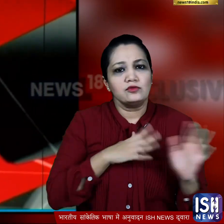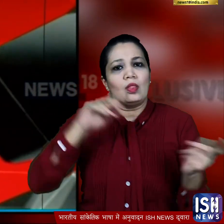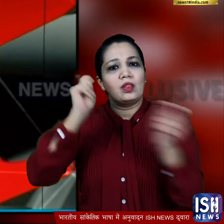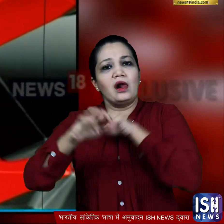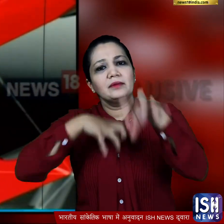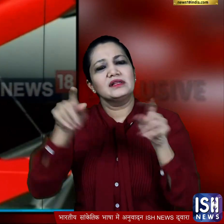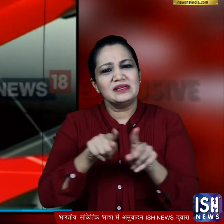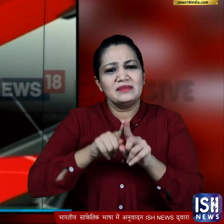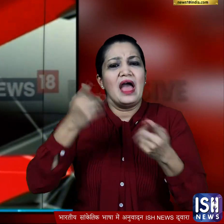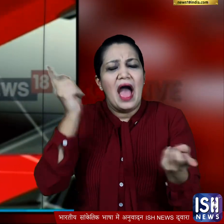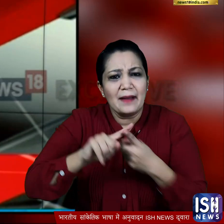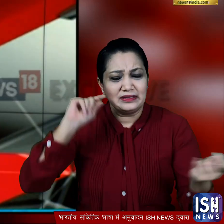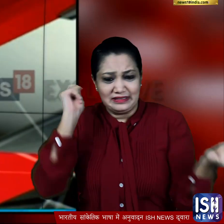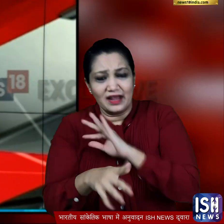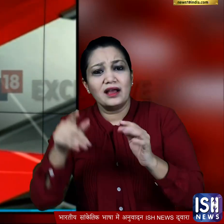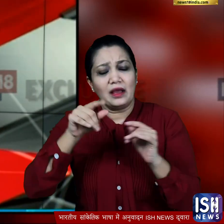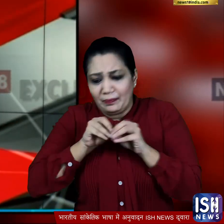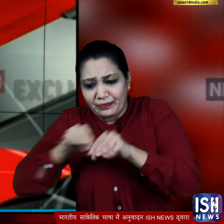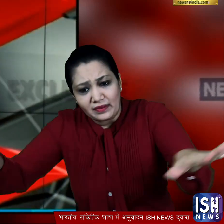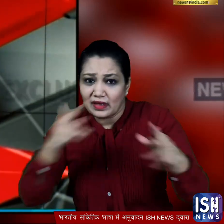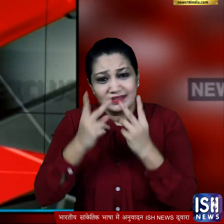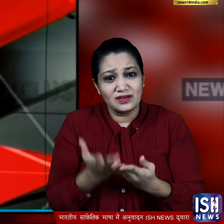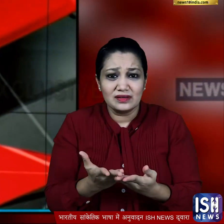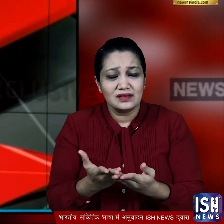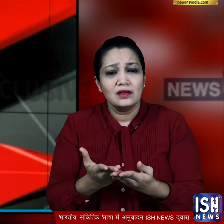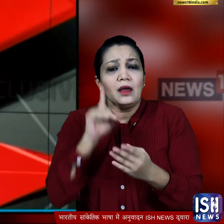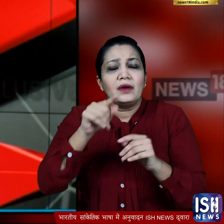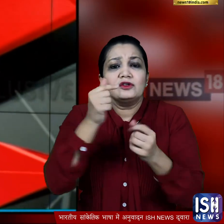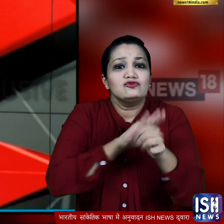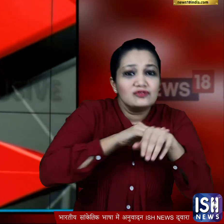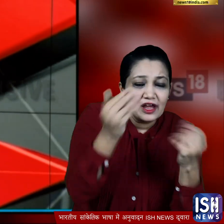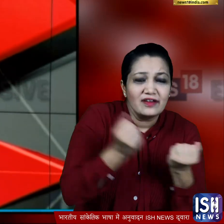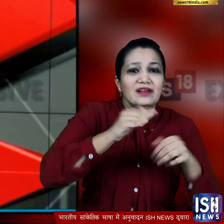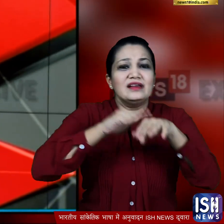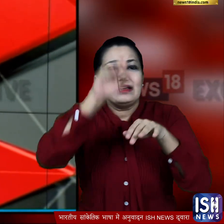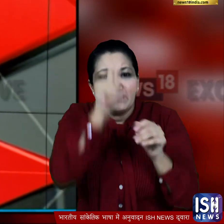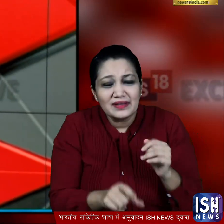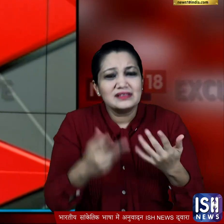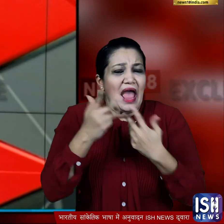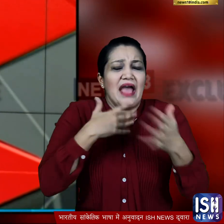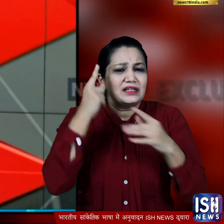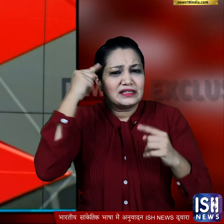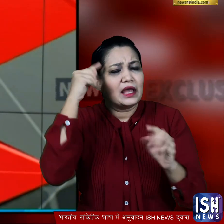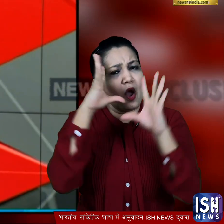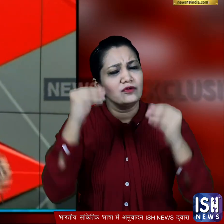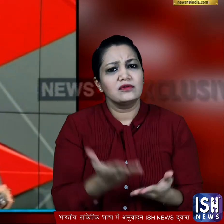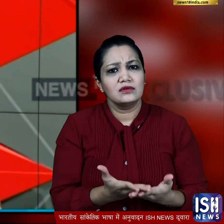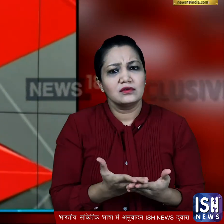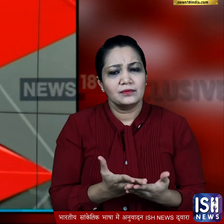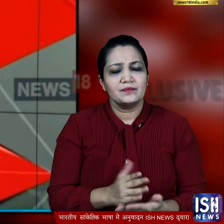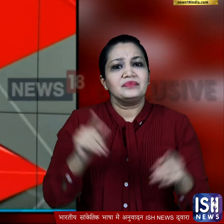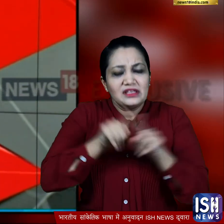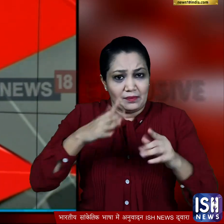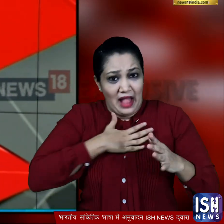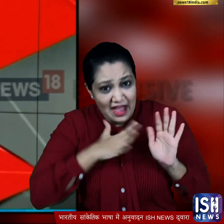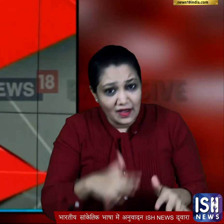से जानवर बन जाते हैं, जिन्हें हादसे के बाद ट्रक से बिखरा सामान तो दिखता है, लेकिन हम ट्रक के ड्राइवर या क्लीनर या उसमें सवार किसी के बारे में भी नहीं